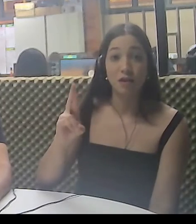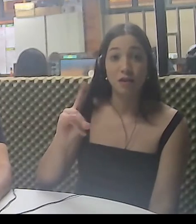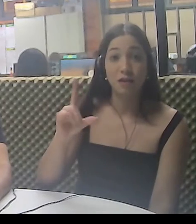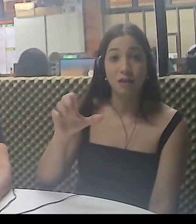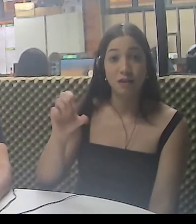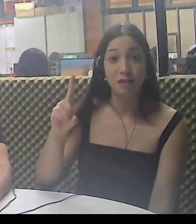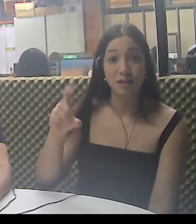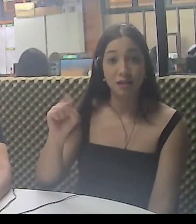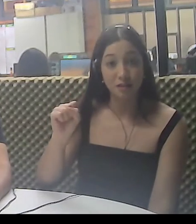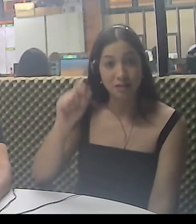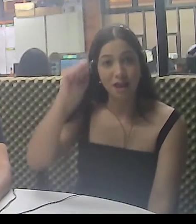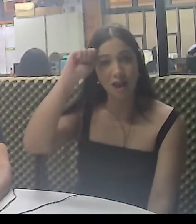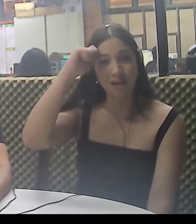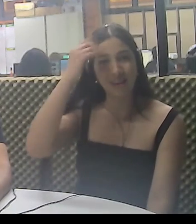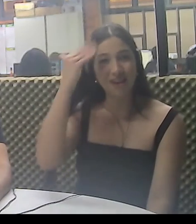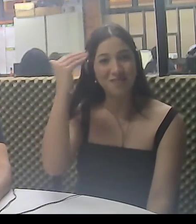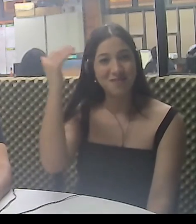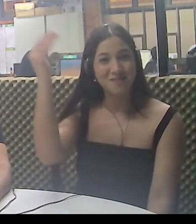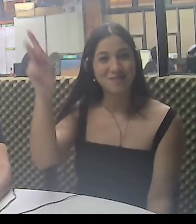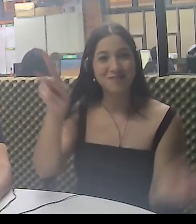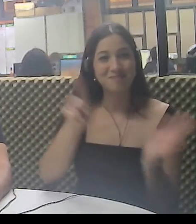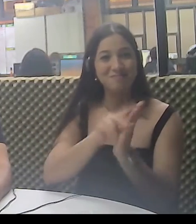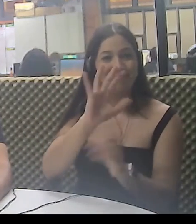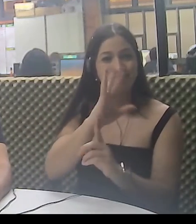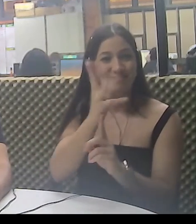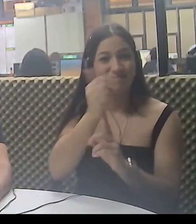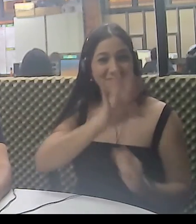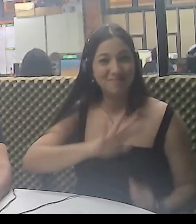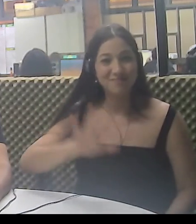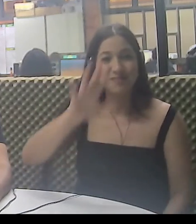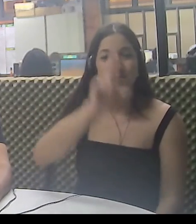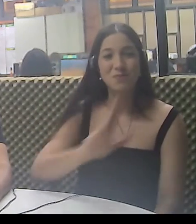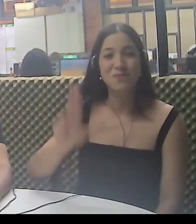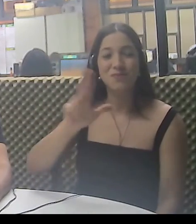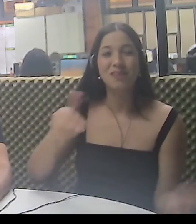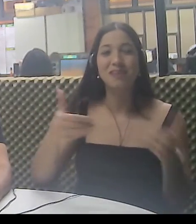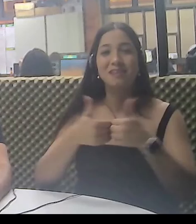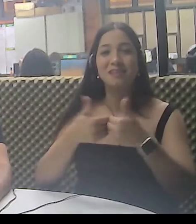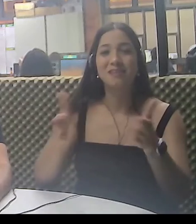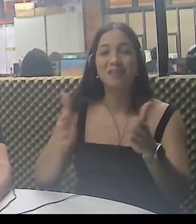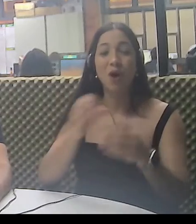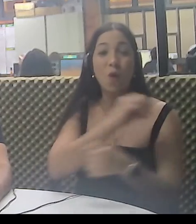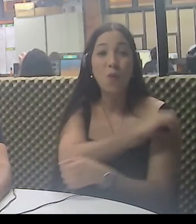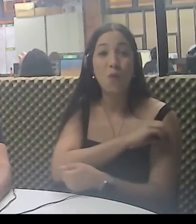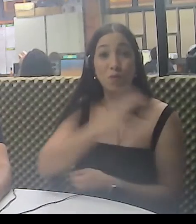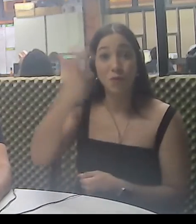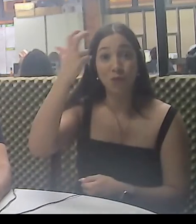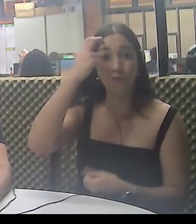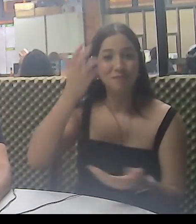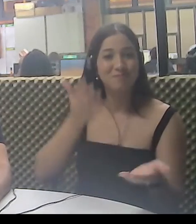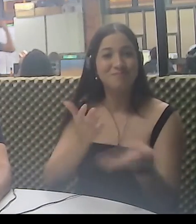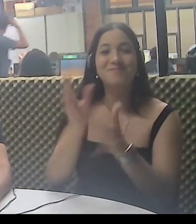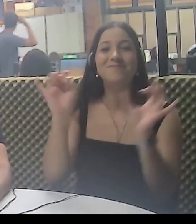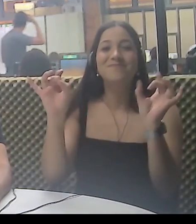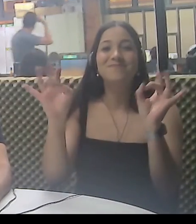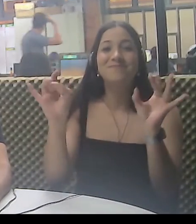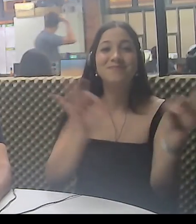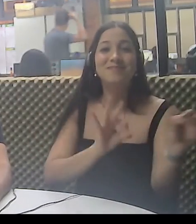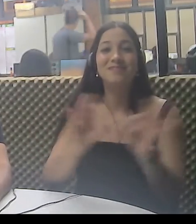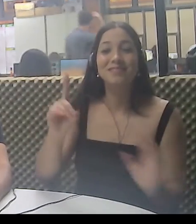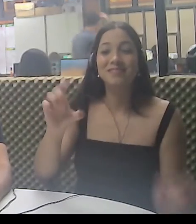e celebridades negras da cidade e região. A oficina cultural abriu as portas na noite de ontem para o lançamento especial do